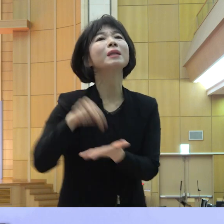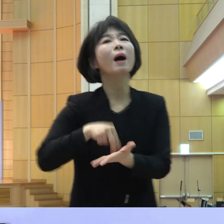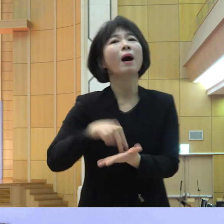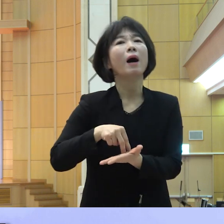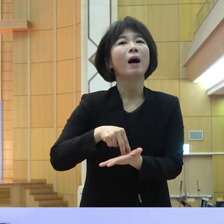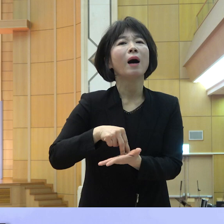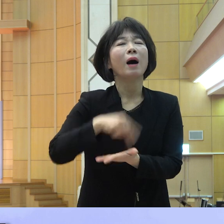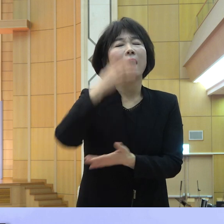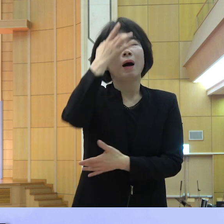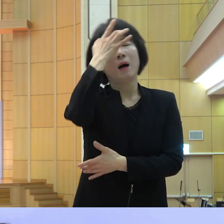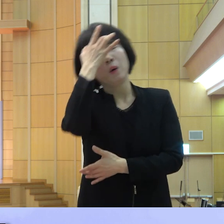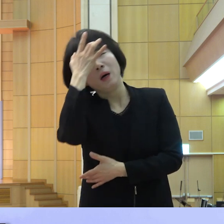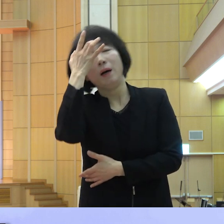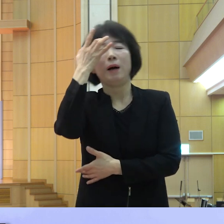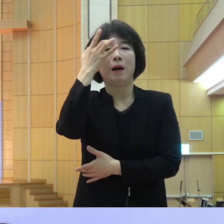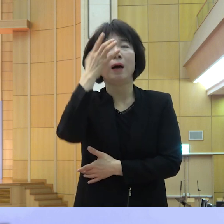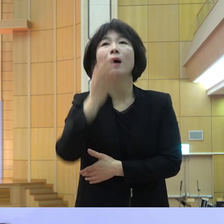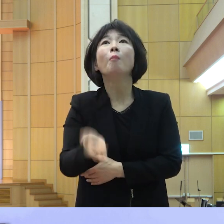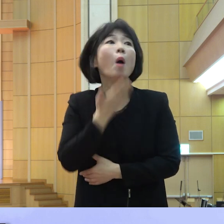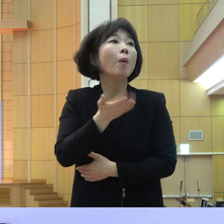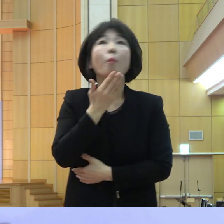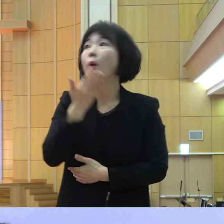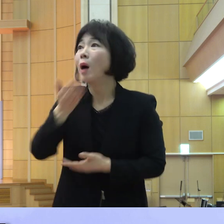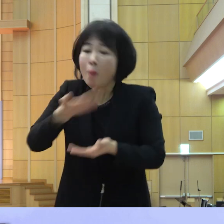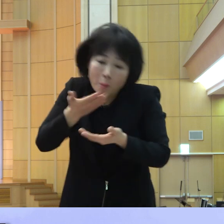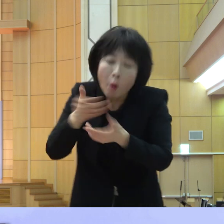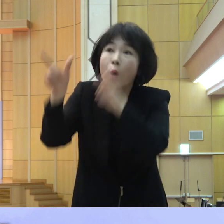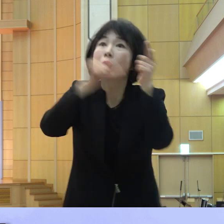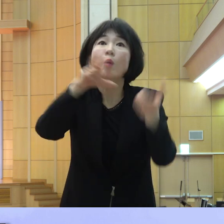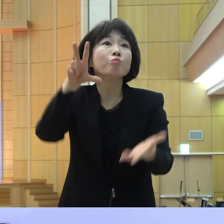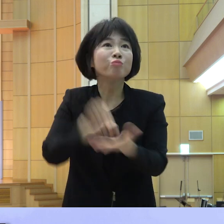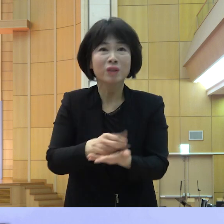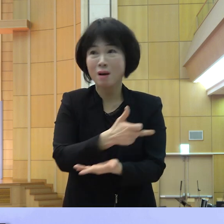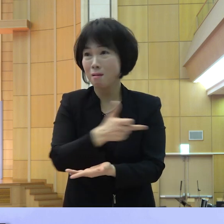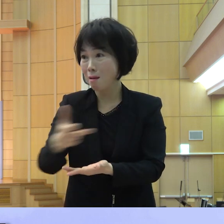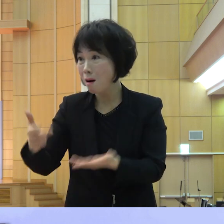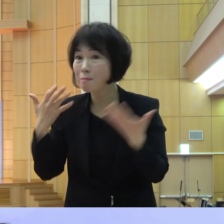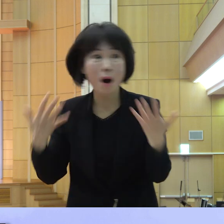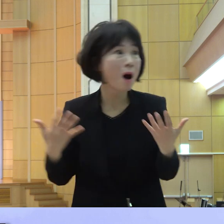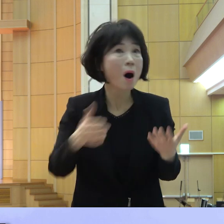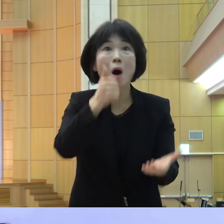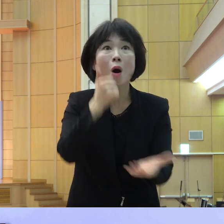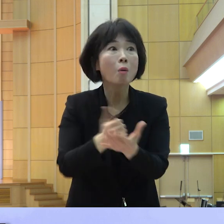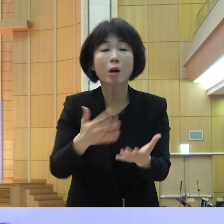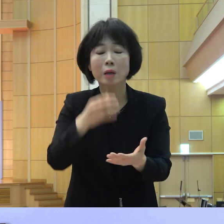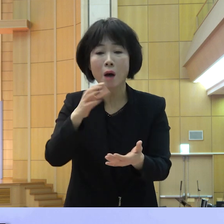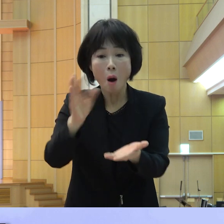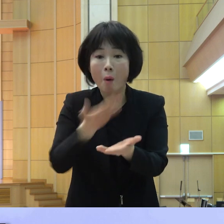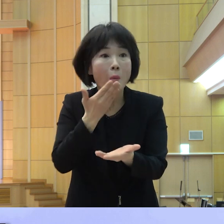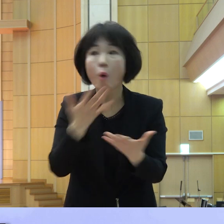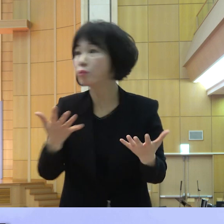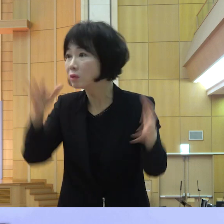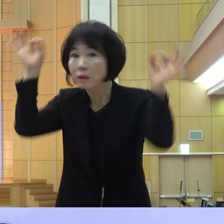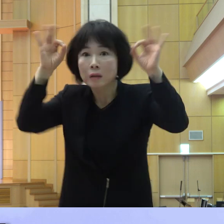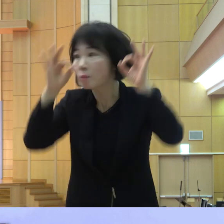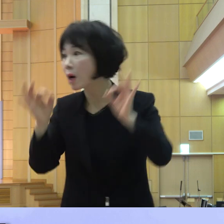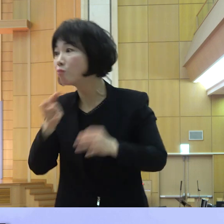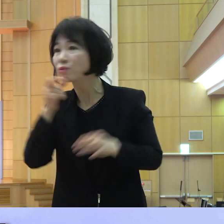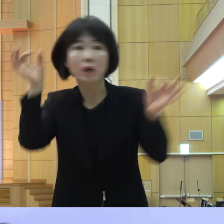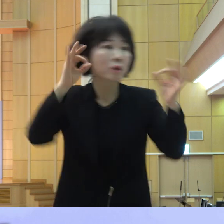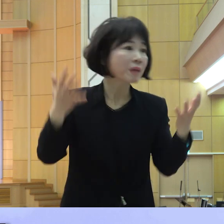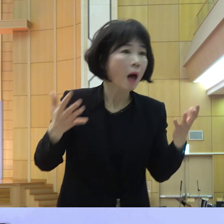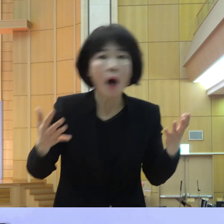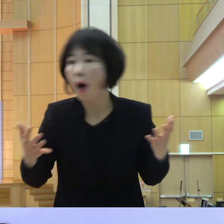그러니까 사람의 먹고 사는 문제가 굶어 죽을 수밖에 없습니다. 광야에 와서 먹을 게